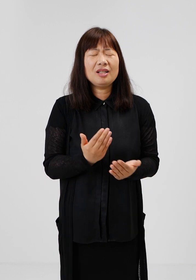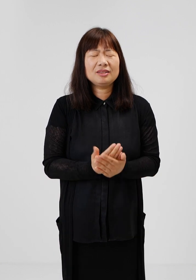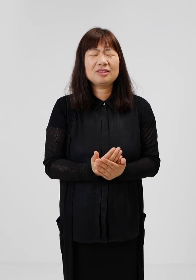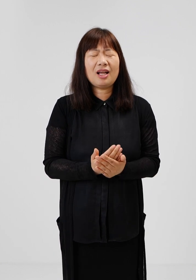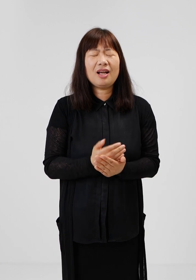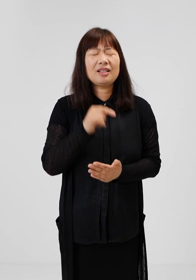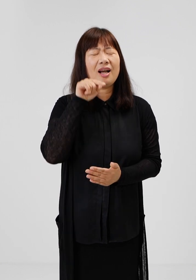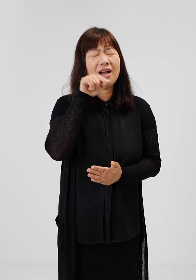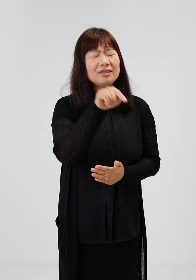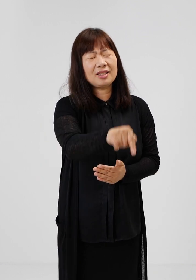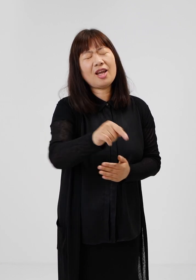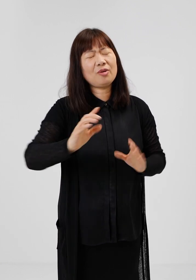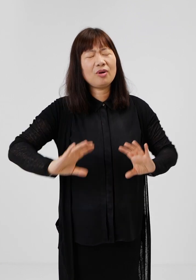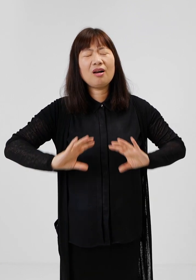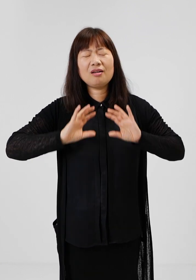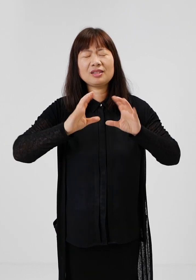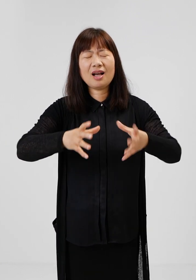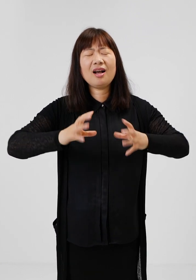그 나라